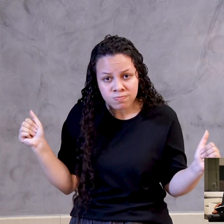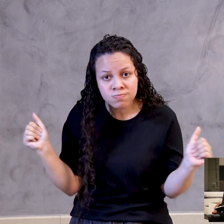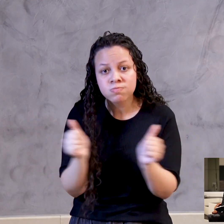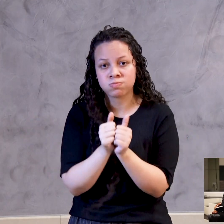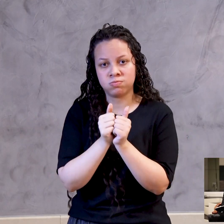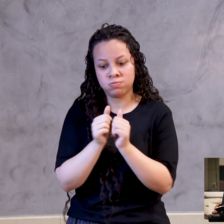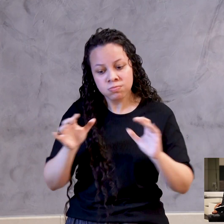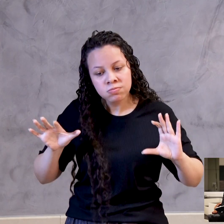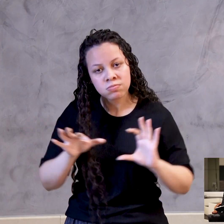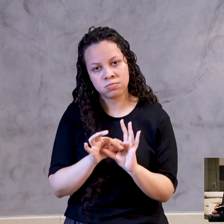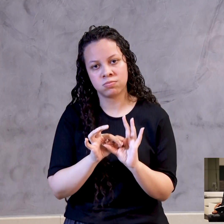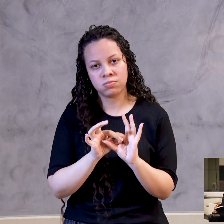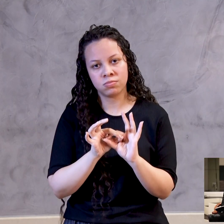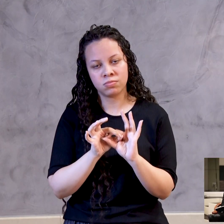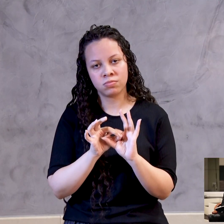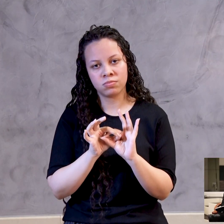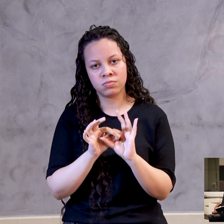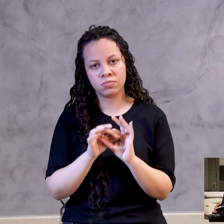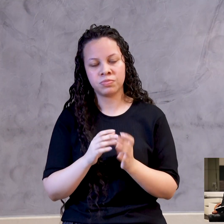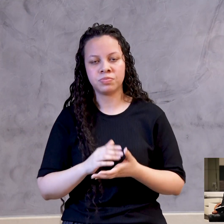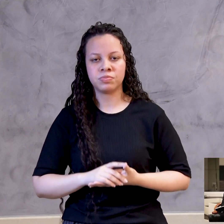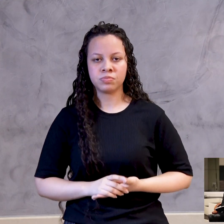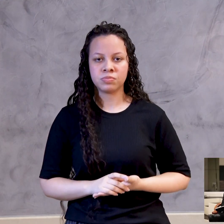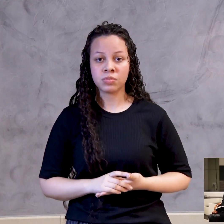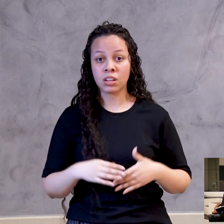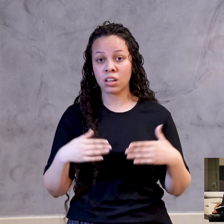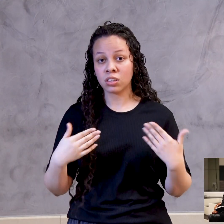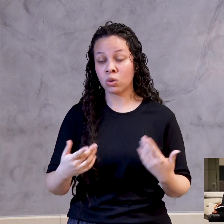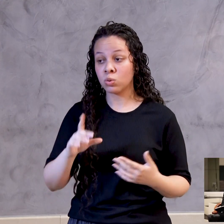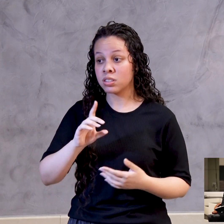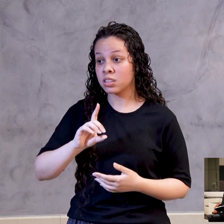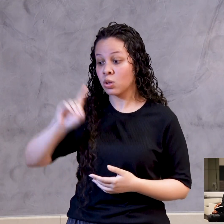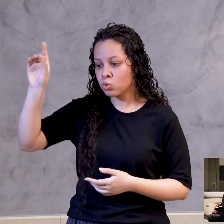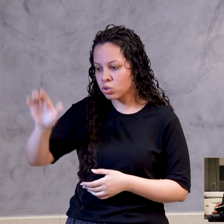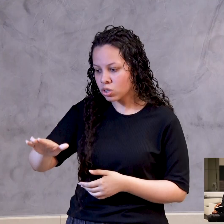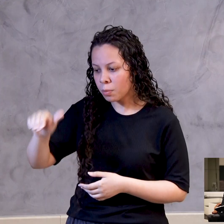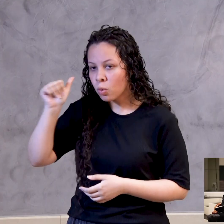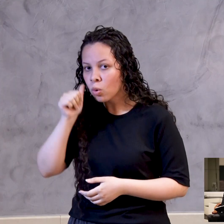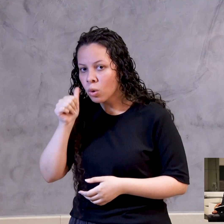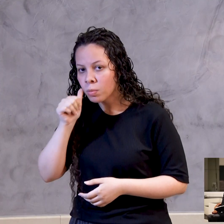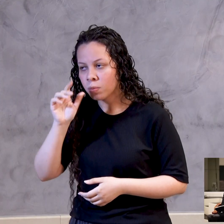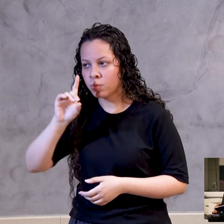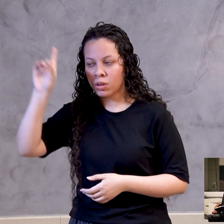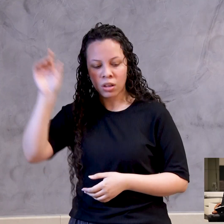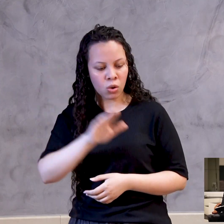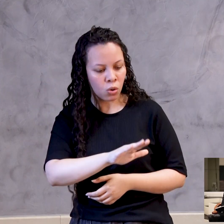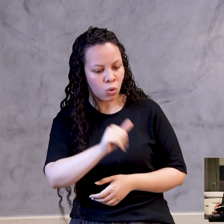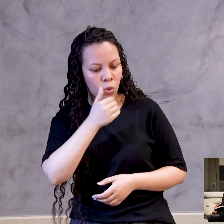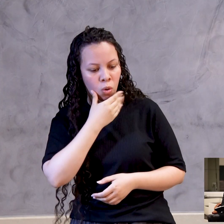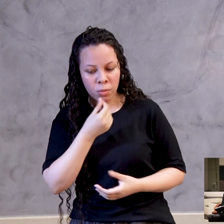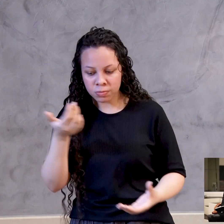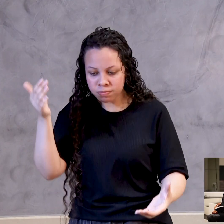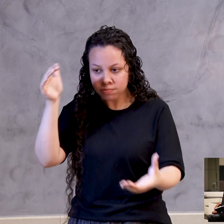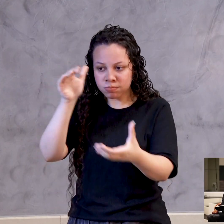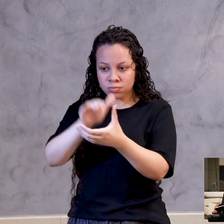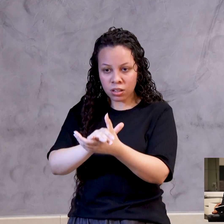Então, aquilo que Deus ajuntou, não separe o homem. Os homens podem separar,